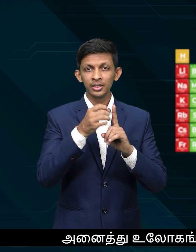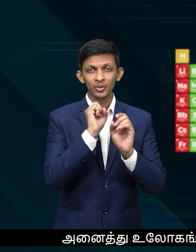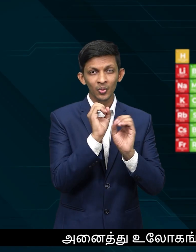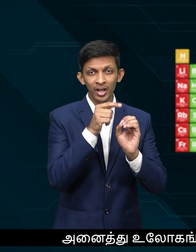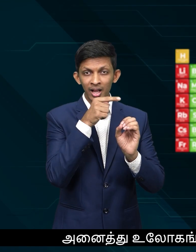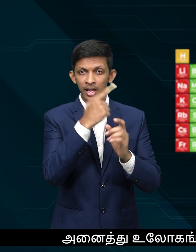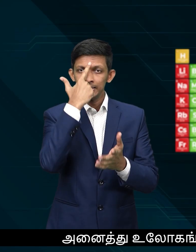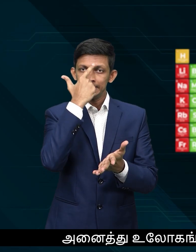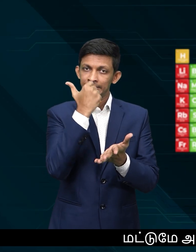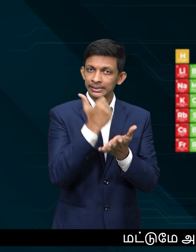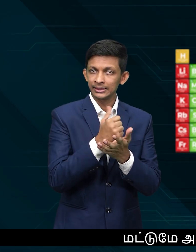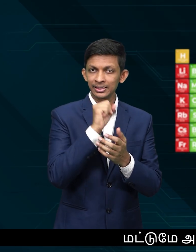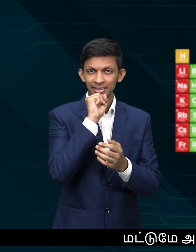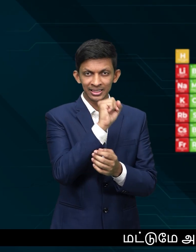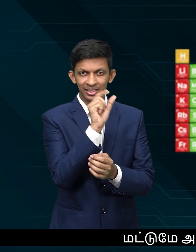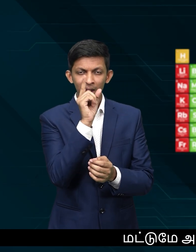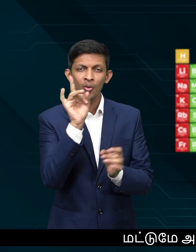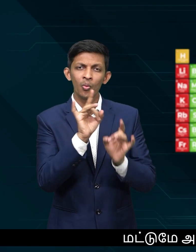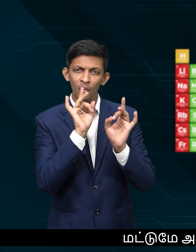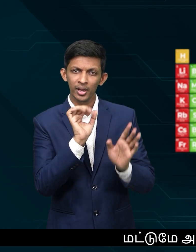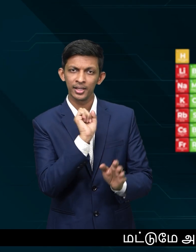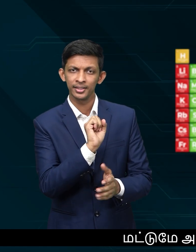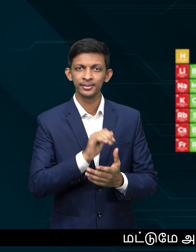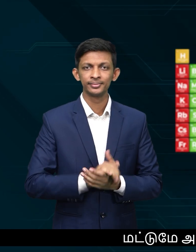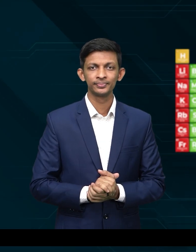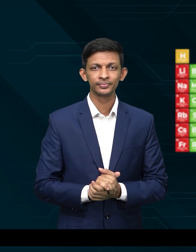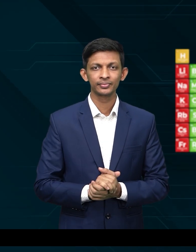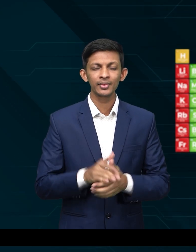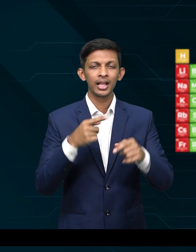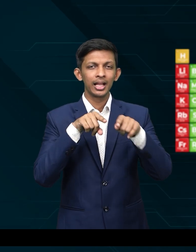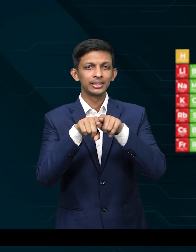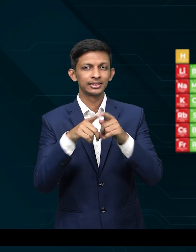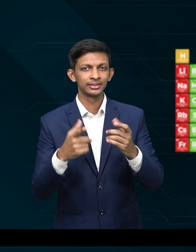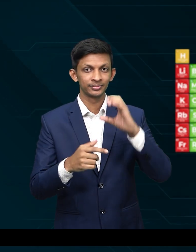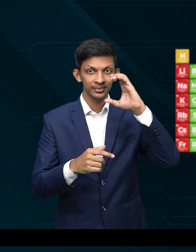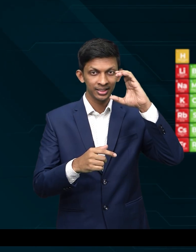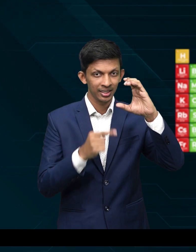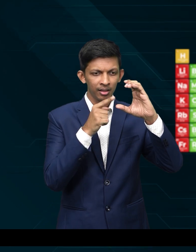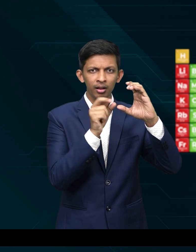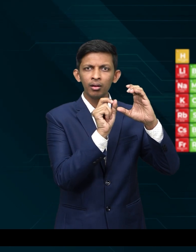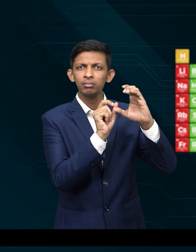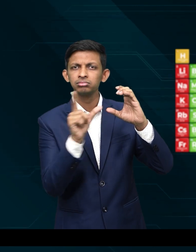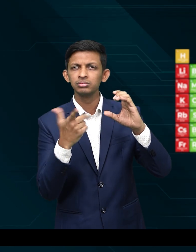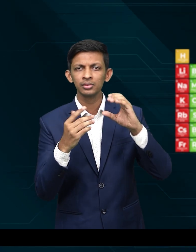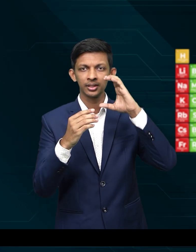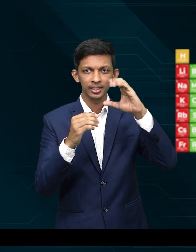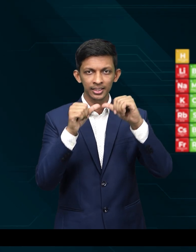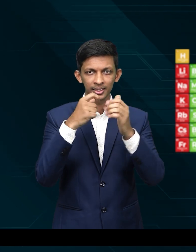பி பிளாக்கில் மட்டுமே அமைக்கப்பட்டிருக்கும். எடுத்துக்காட்டாக கார்பன்,